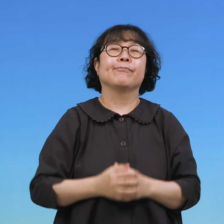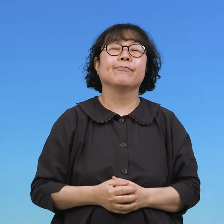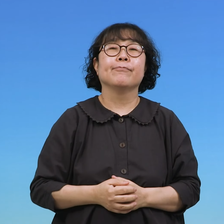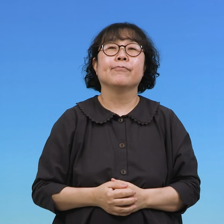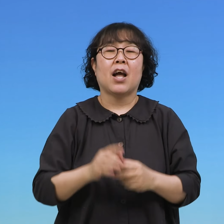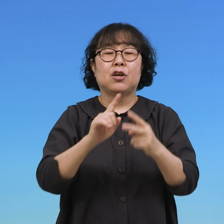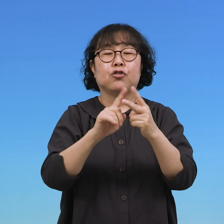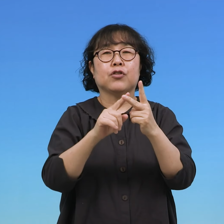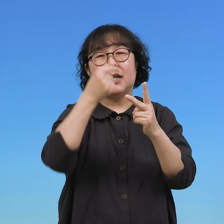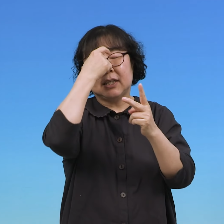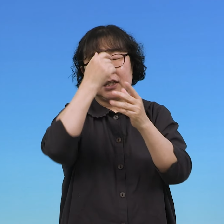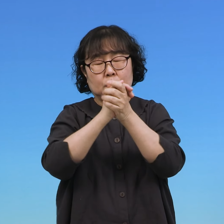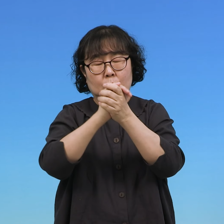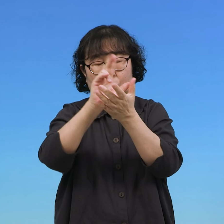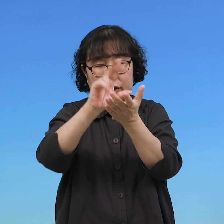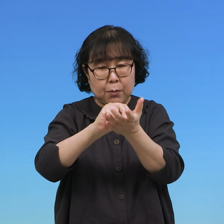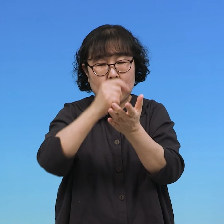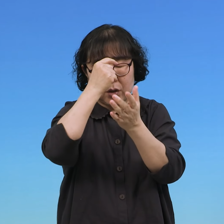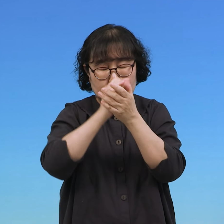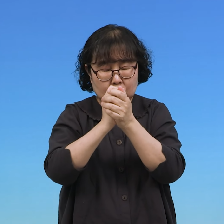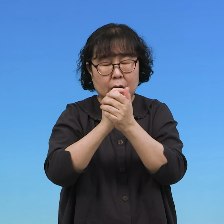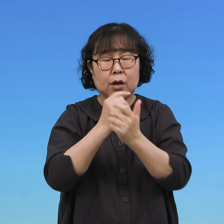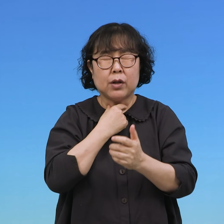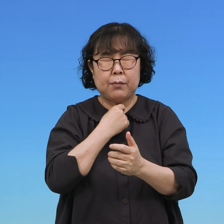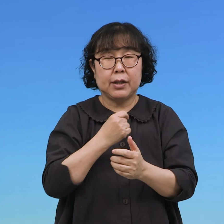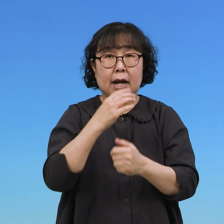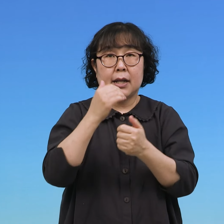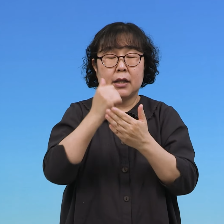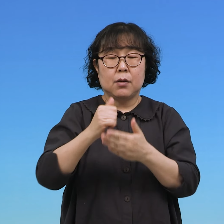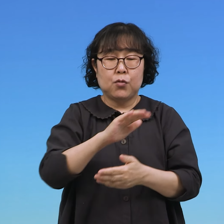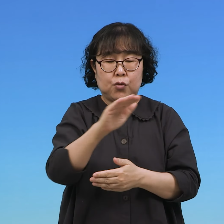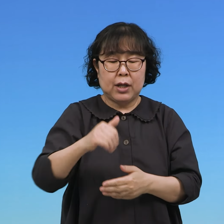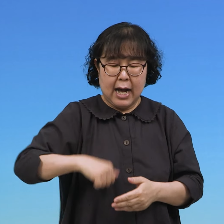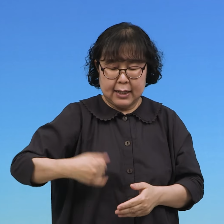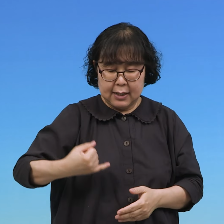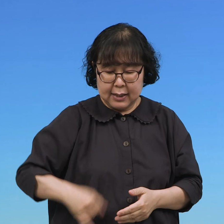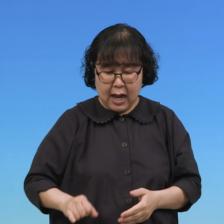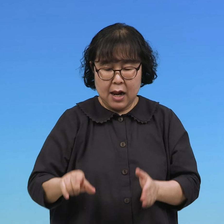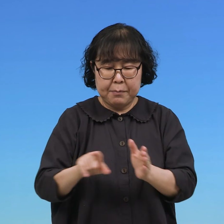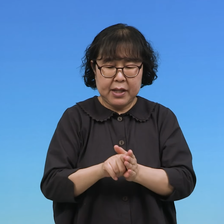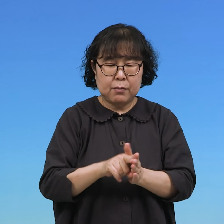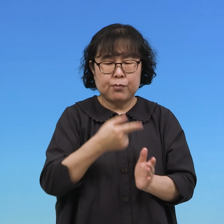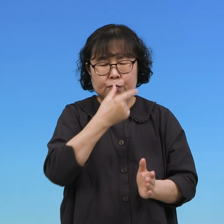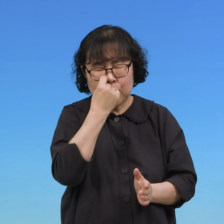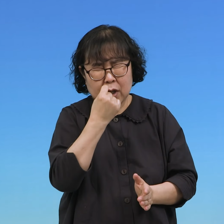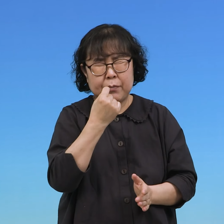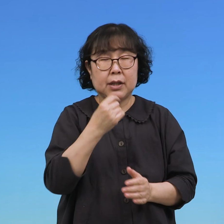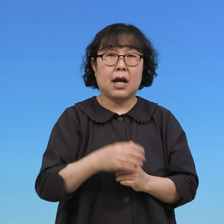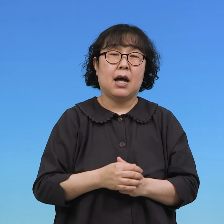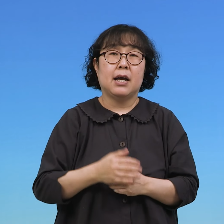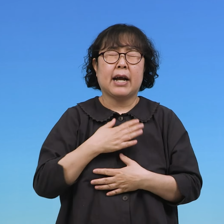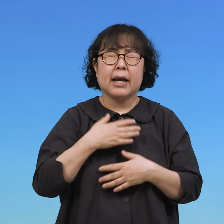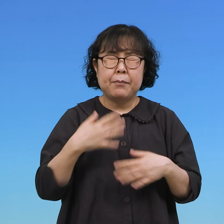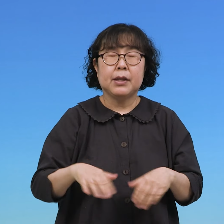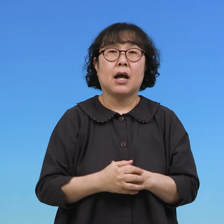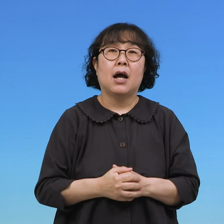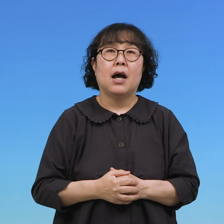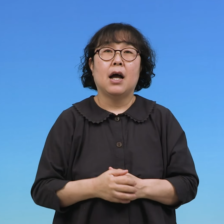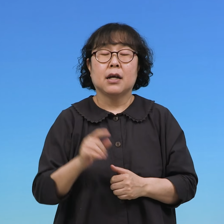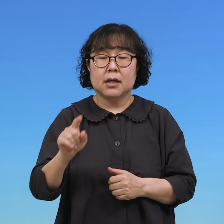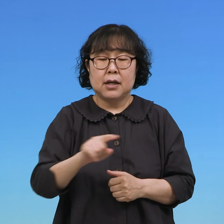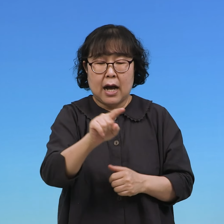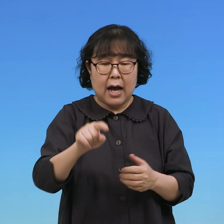두 가지 기도 제목을 가지고 기도하기 원합니다. 하나님, 우리 아들 우리 딸 아직 믿음이 없습니다. 믿음이 여리고 약합니다.